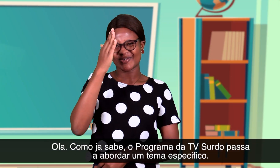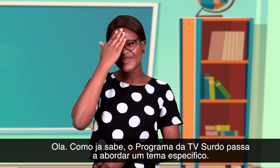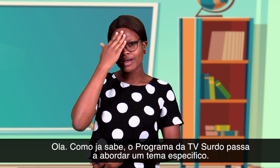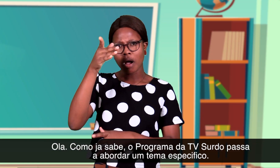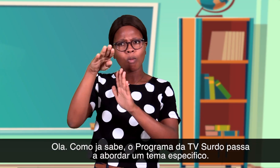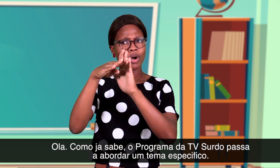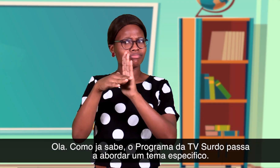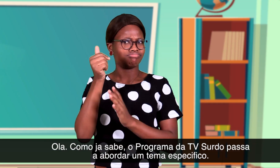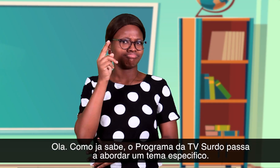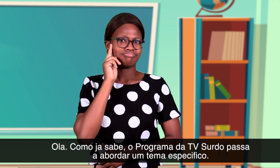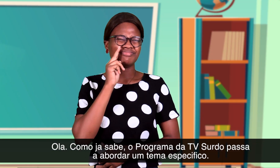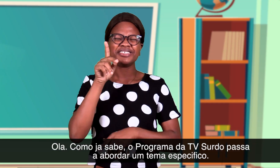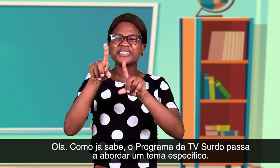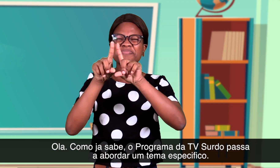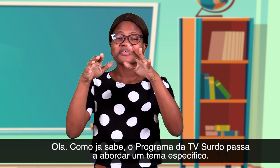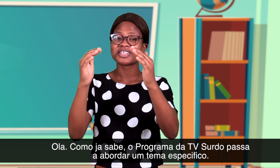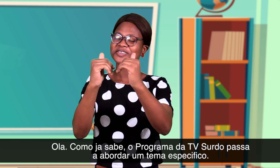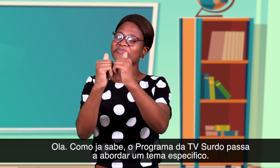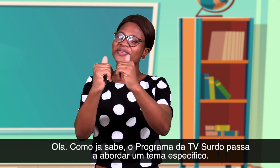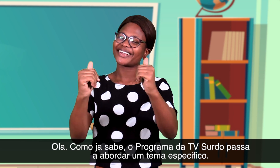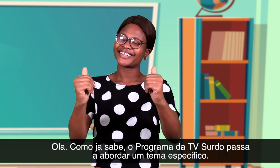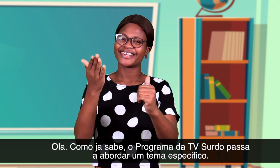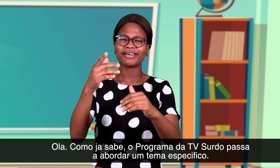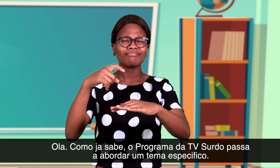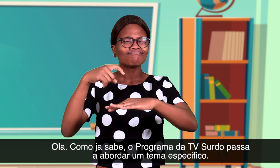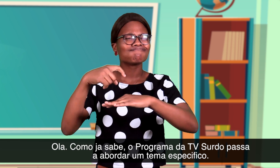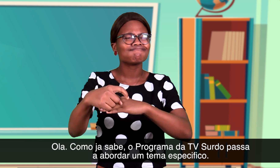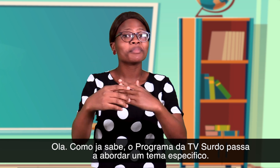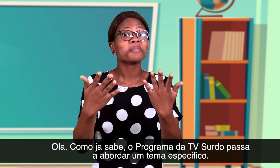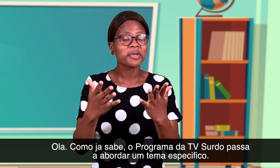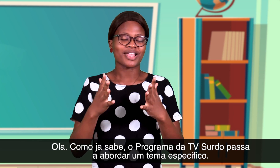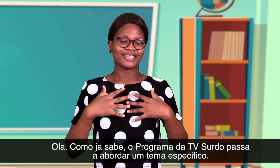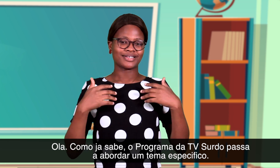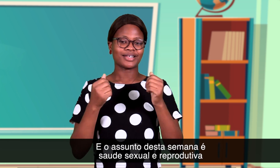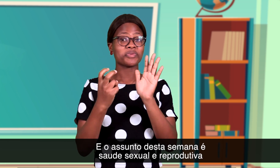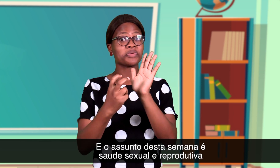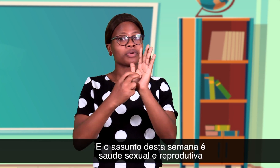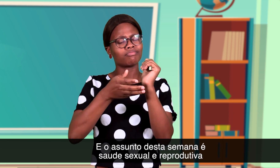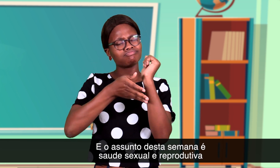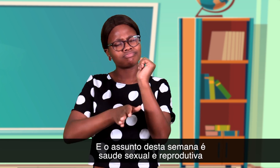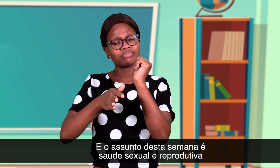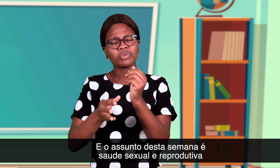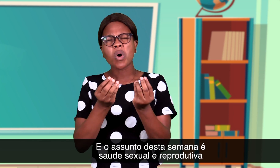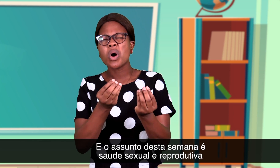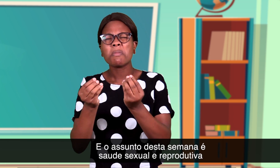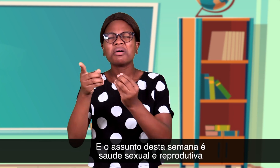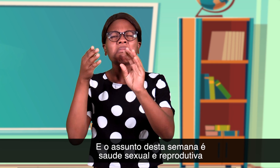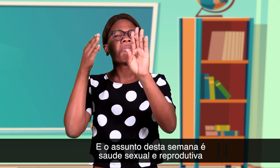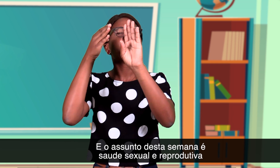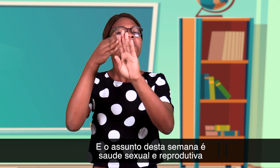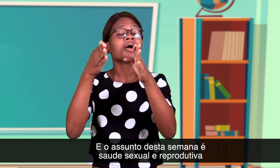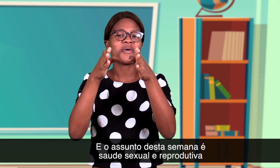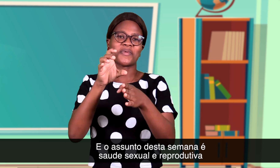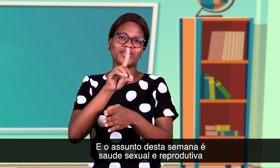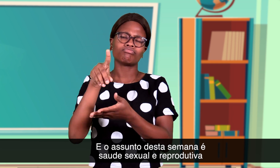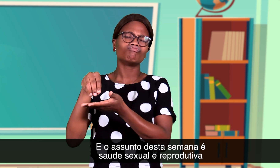Olá! Como já sabe, o programa da TV Surdo passa a abordar um tema específico. E o assunto desta semana é